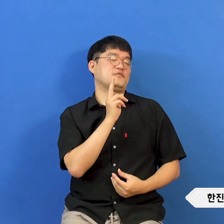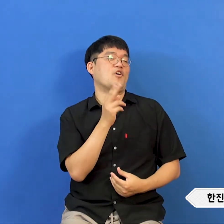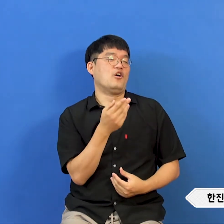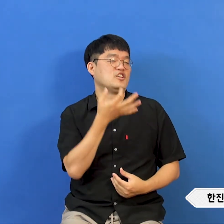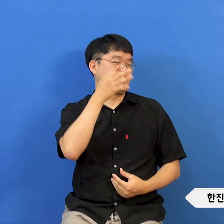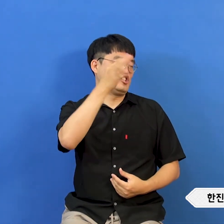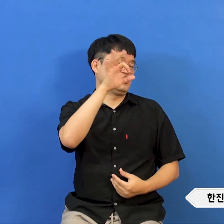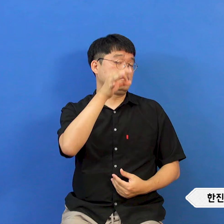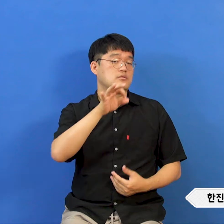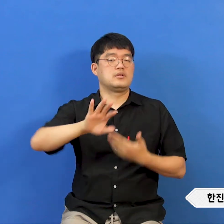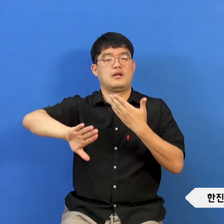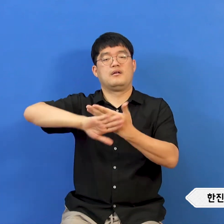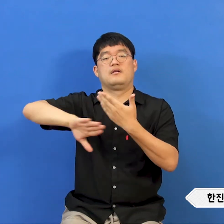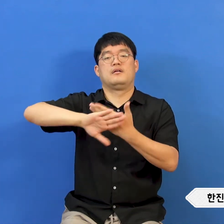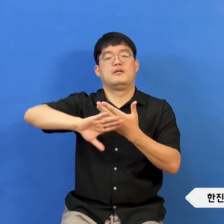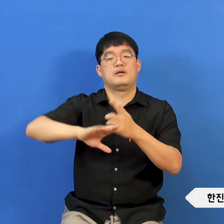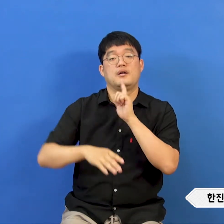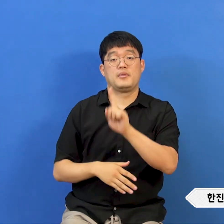자, 믿음은